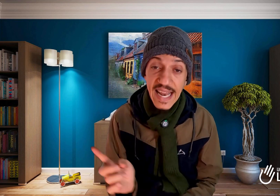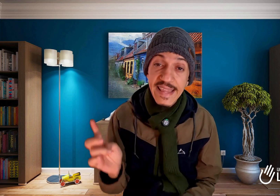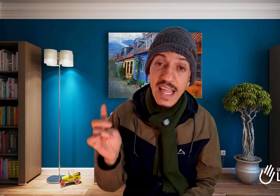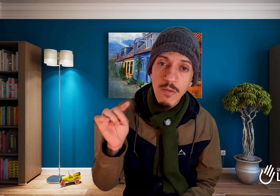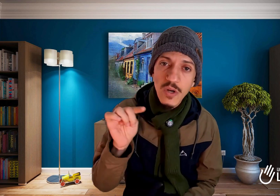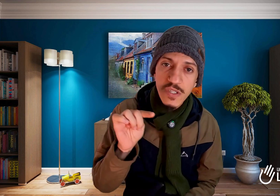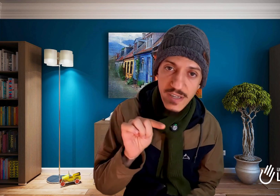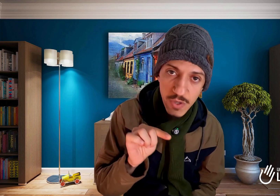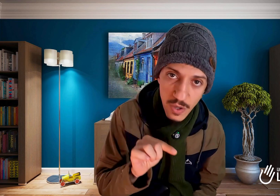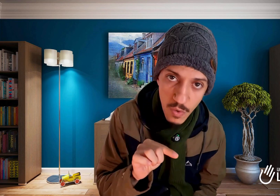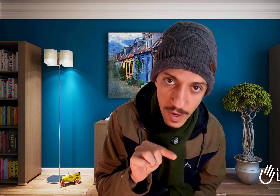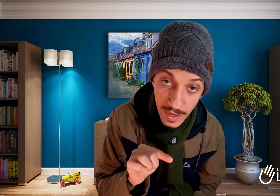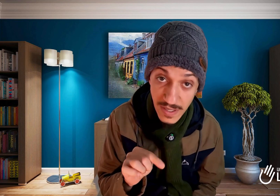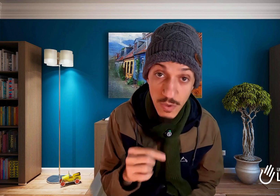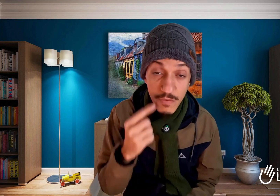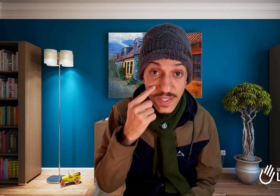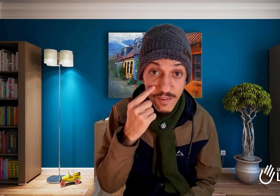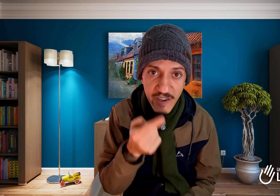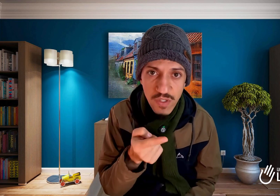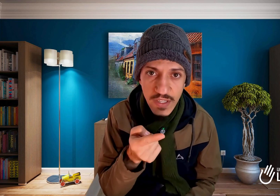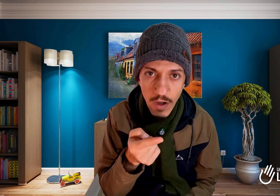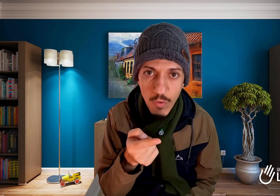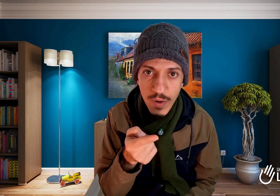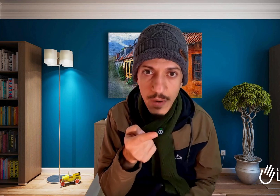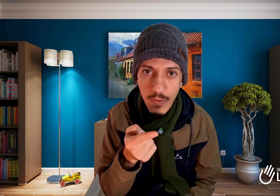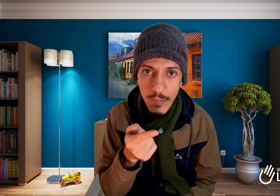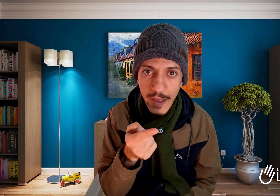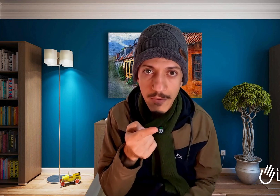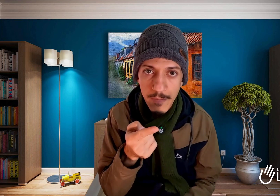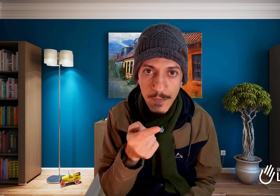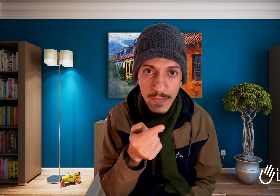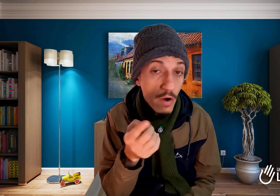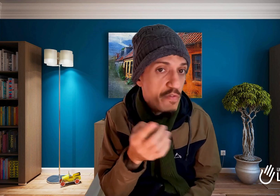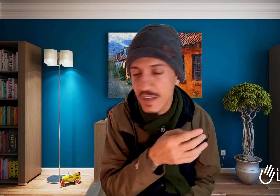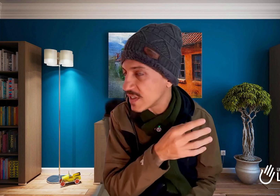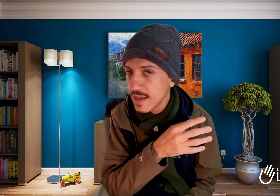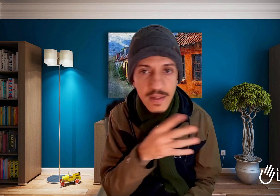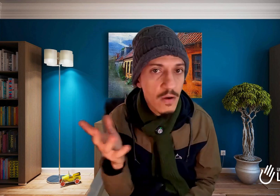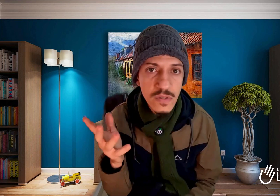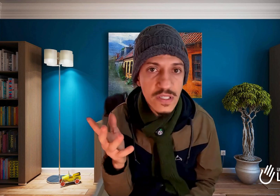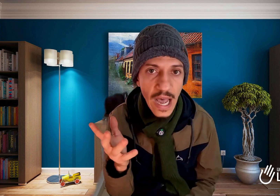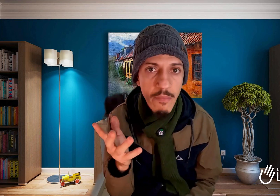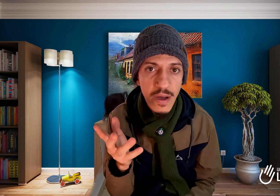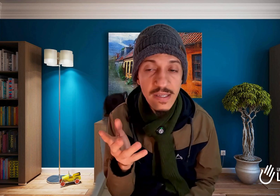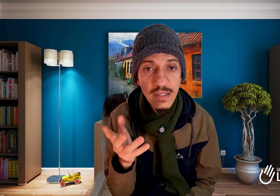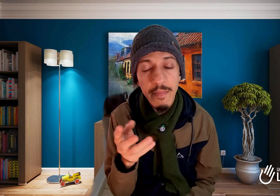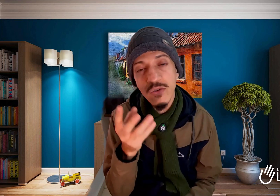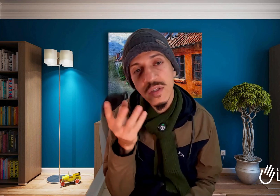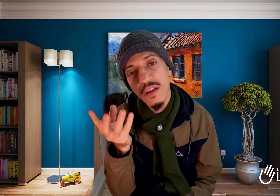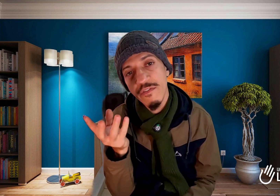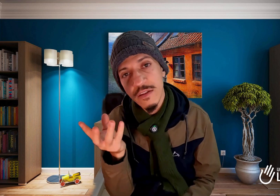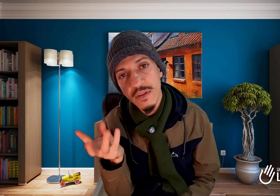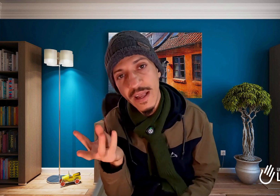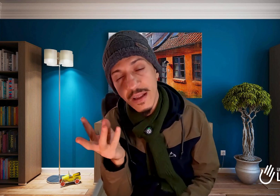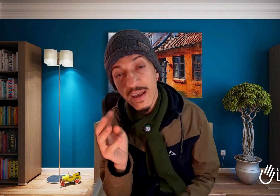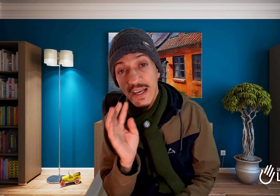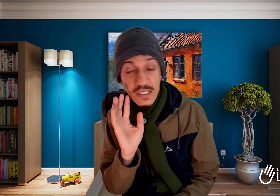uma motivação icônica, mas quando você vê o sinal no primeiro momento, talvez você não saiba exatamente o significado dele, se você